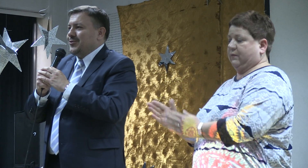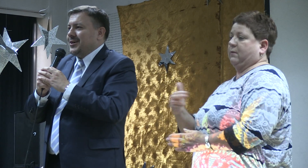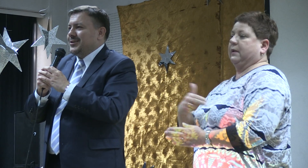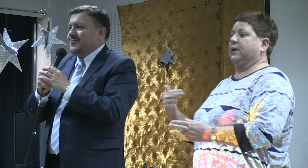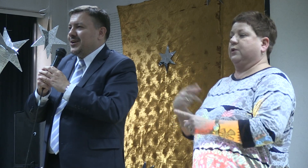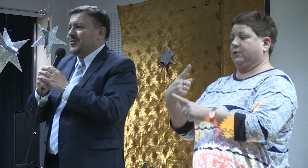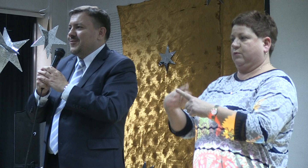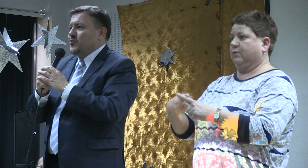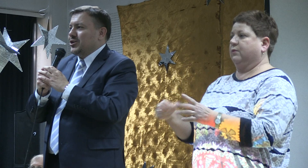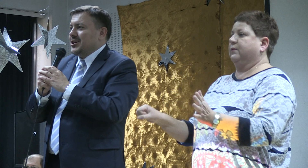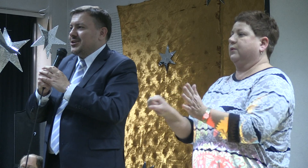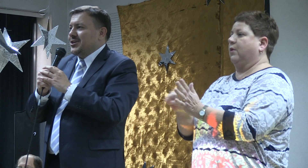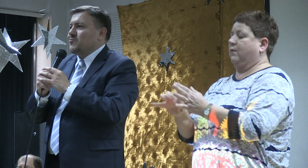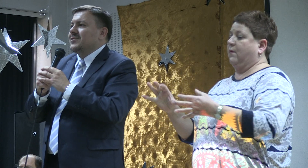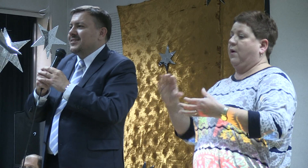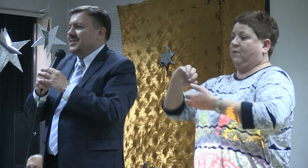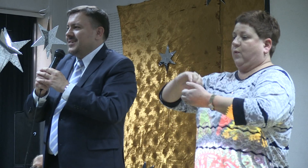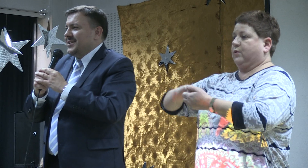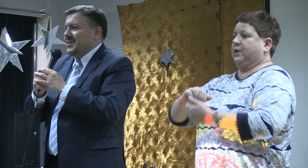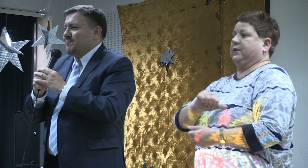członków do aktywnego włączania się,